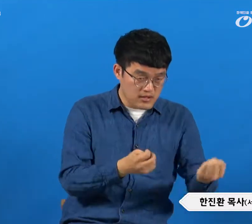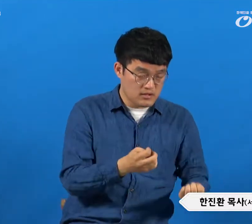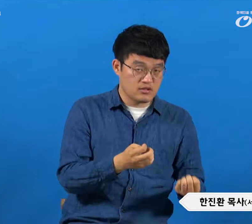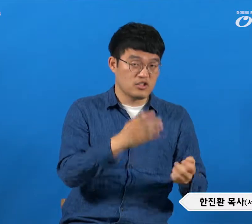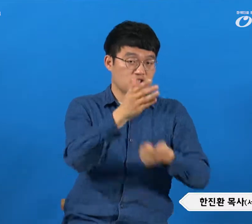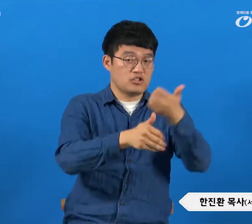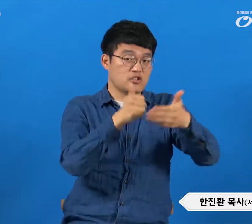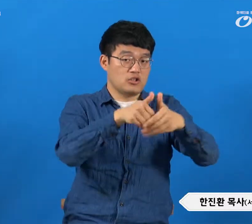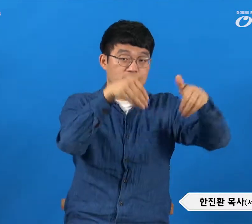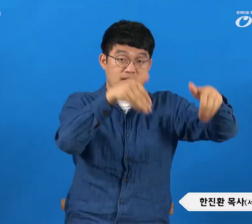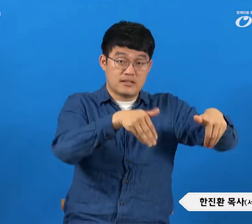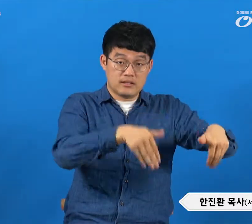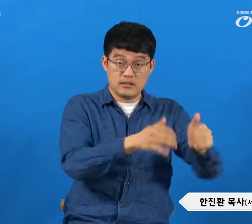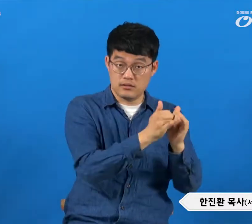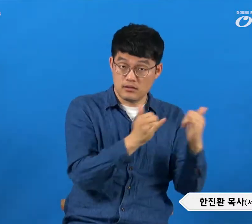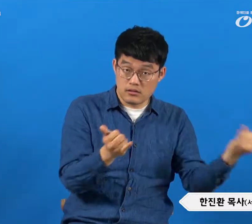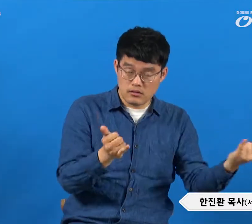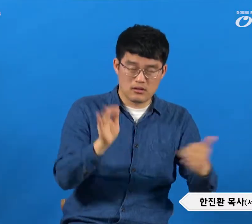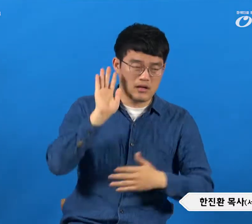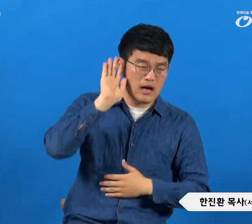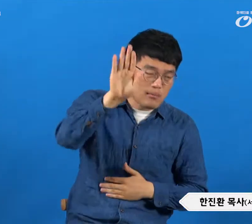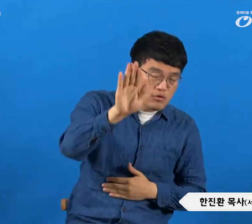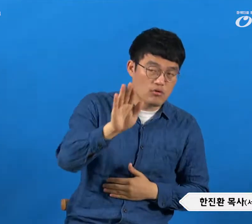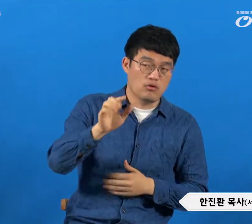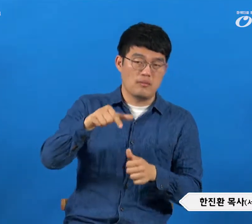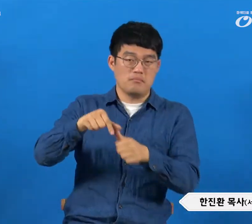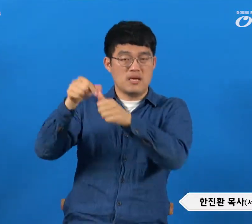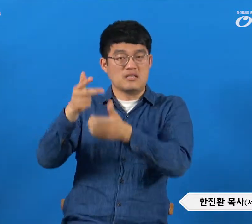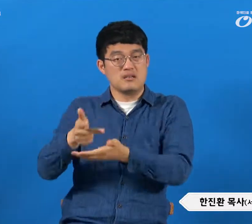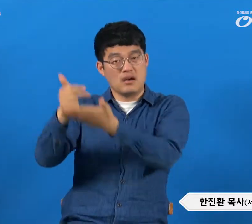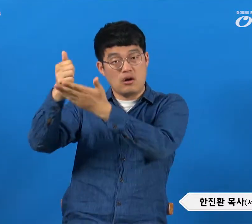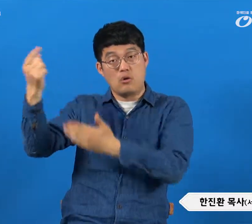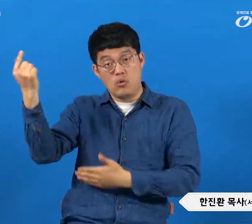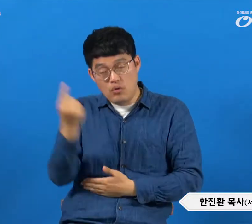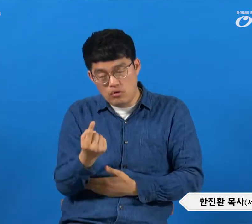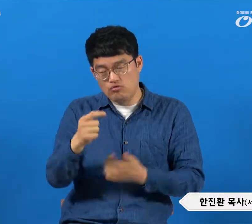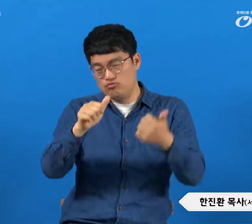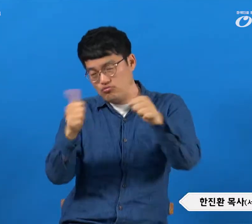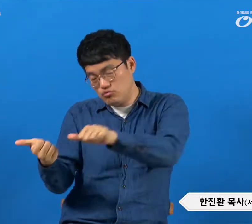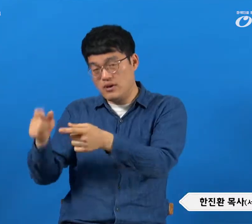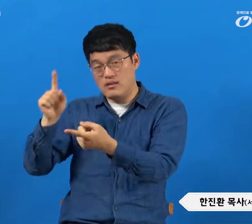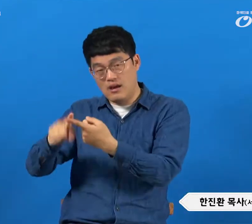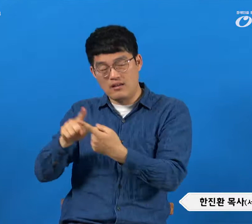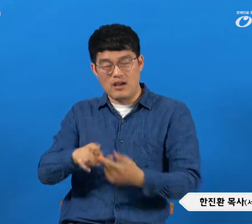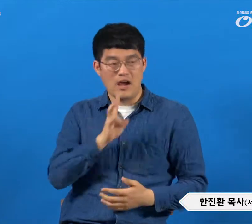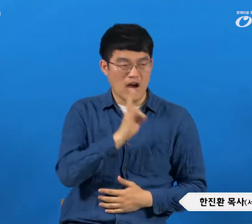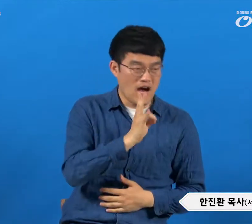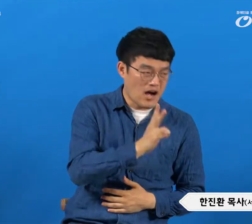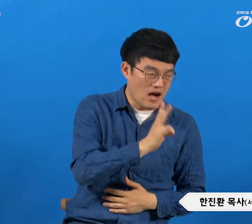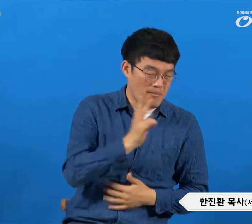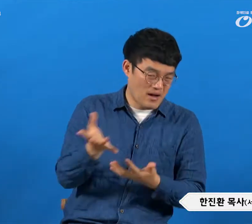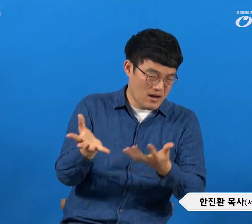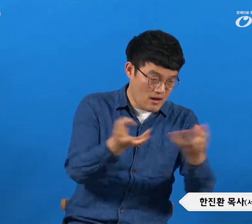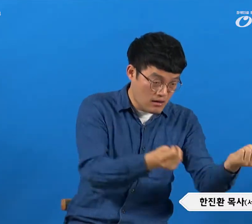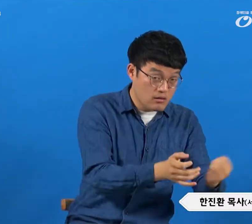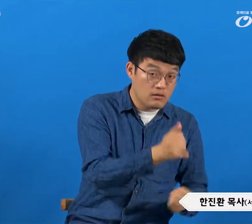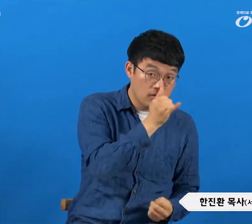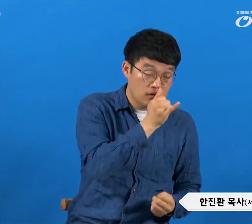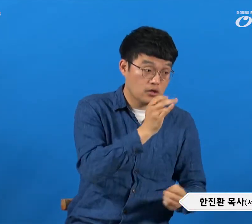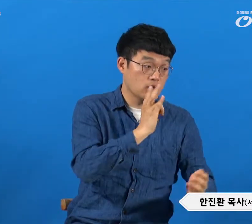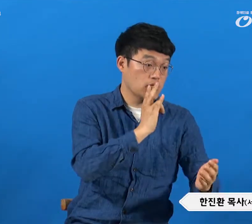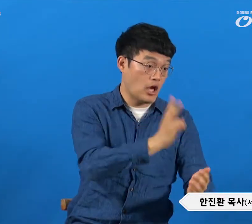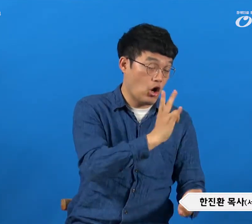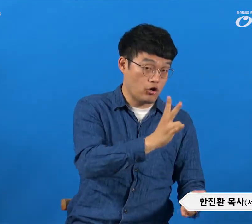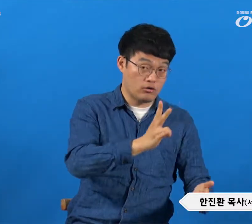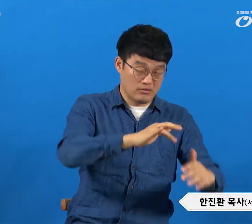선지자들이 앞으로 메시아가 오셔서 이런 죽음을 죽으실 것이다 예언을 했는데, 그 모든